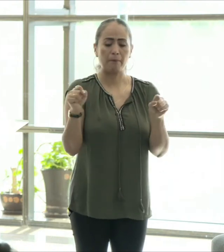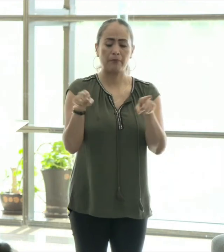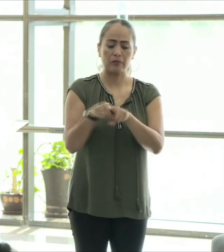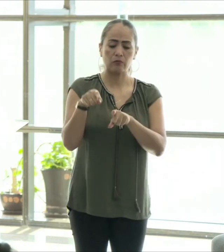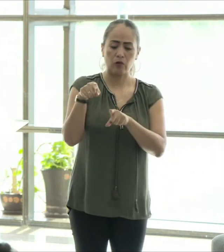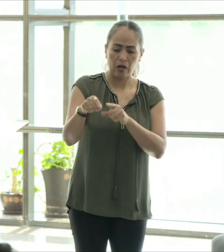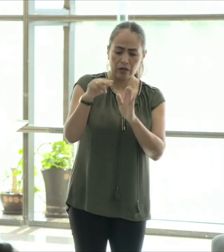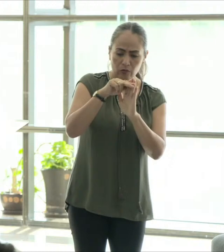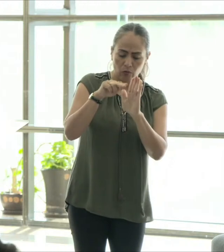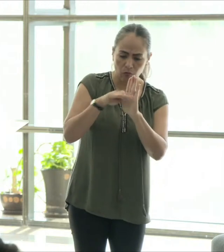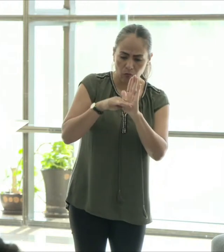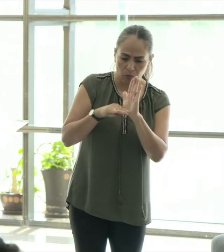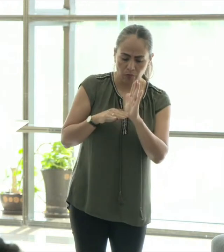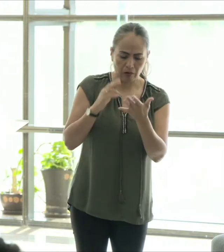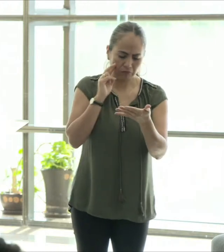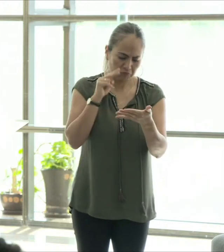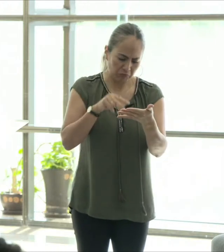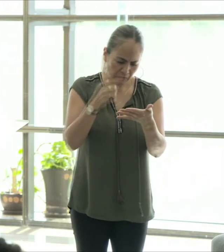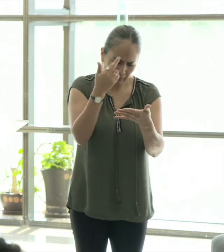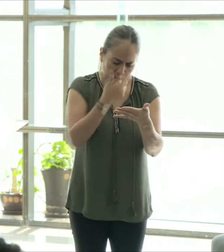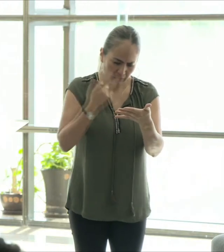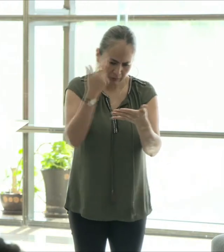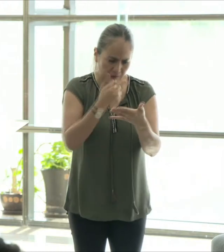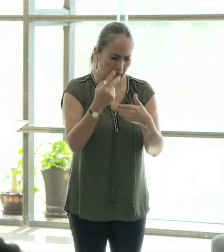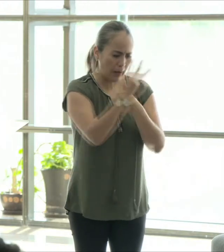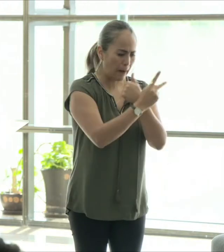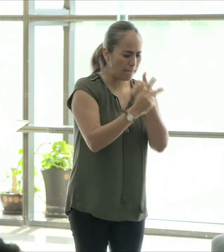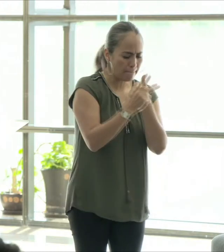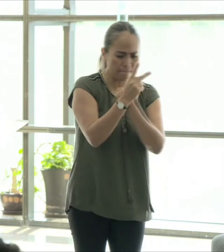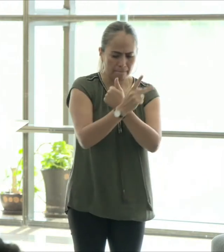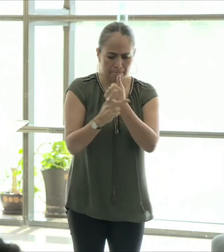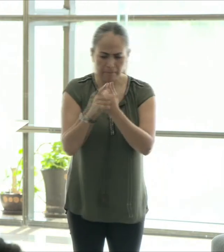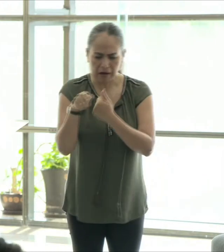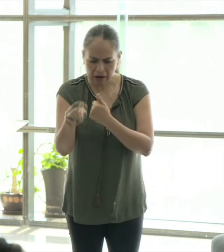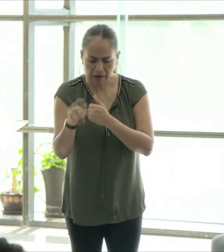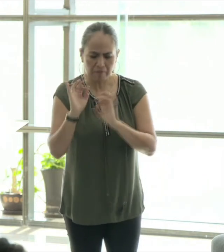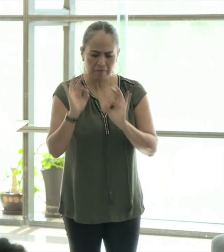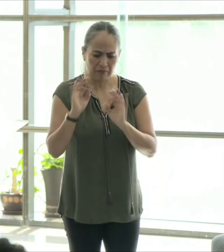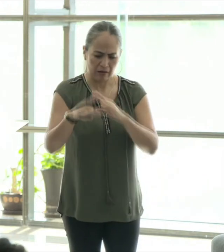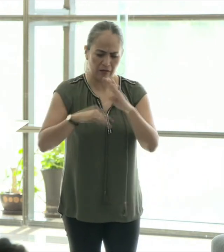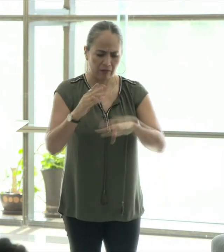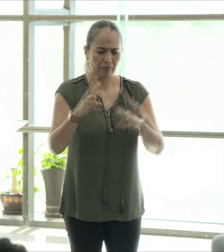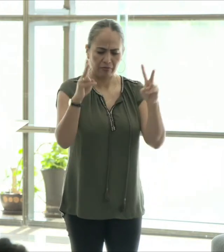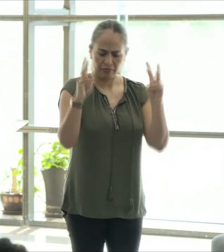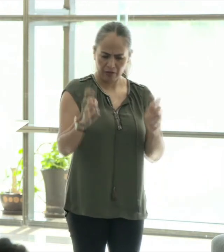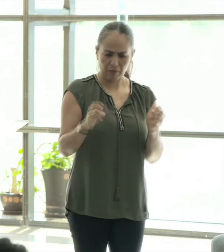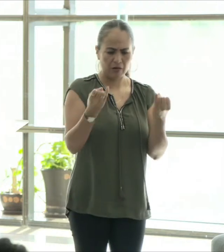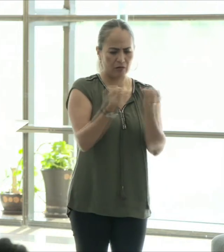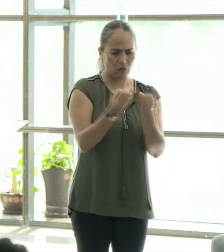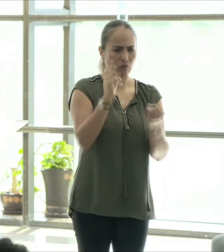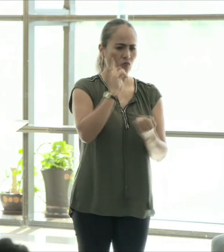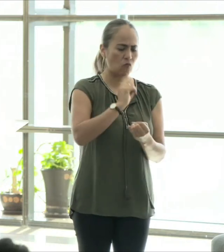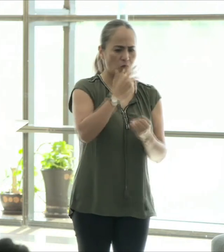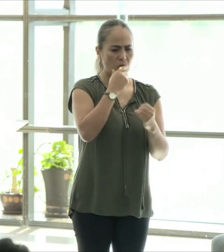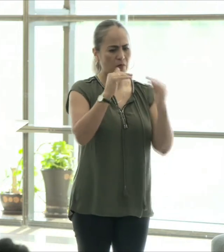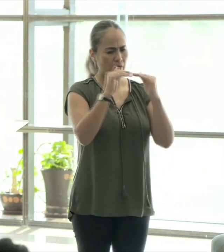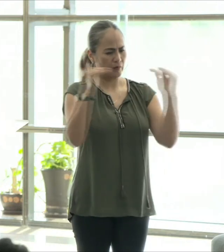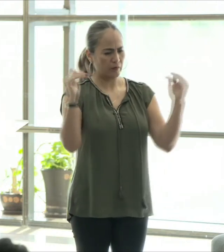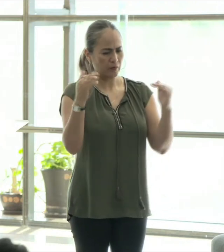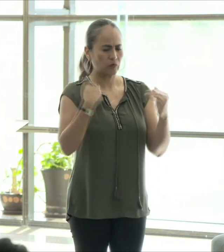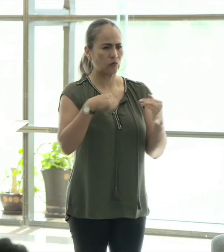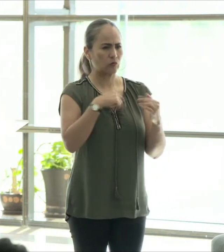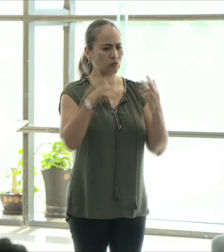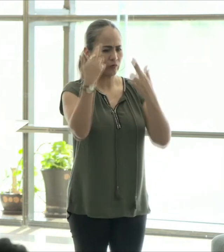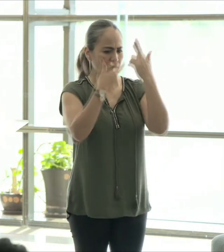normativas que tienen los países con mejores en materia de igualdad de género entonces lo que hicimos